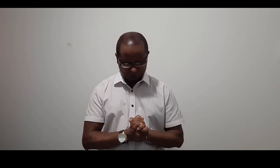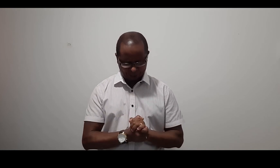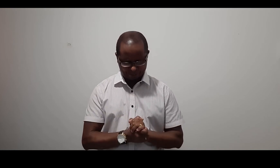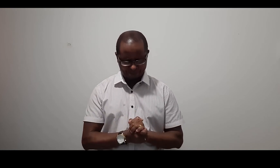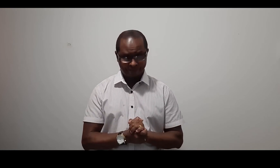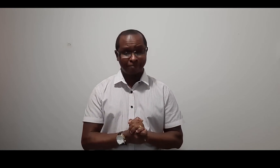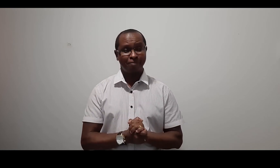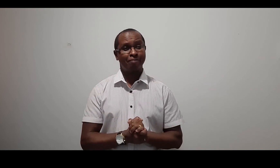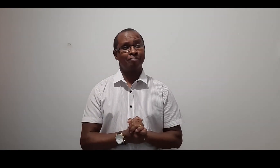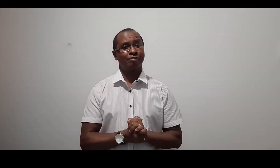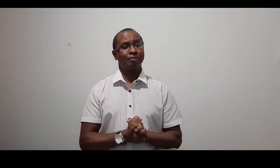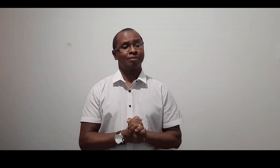tena.